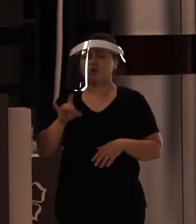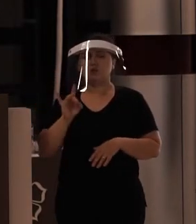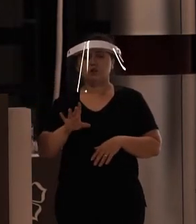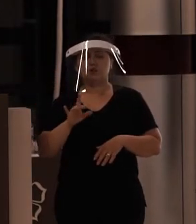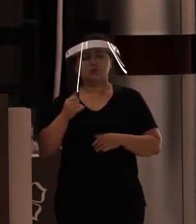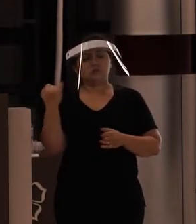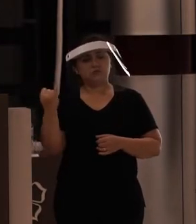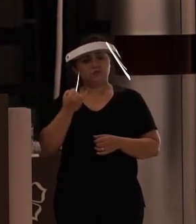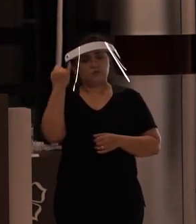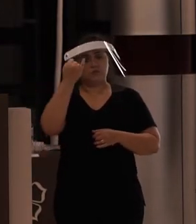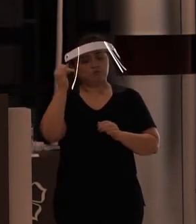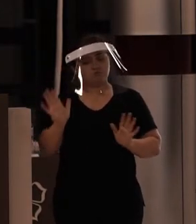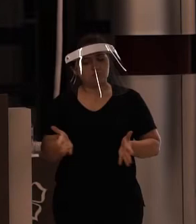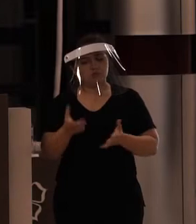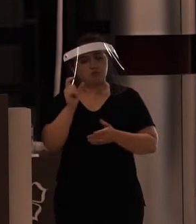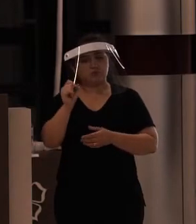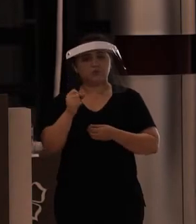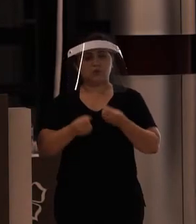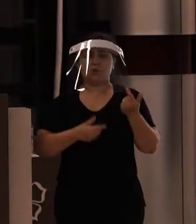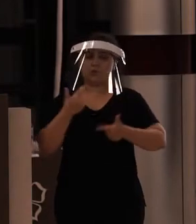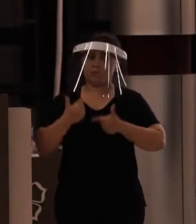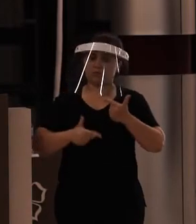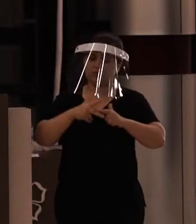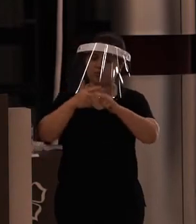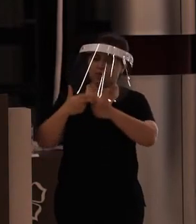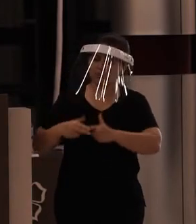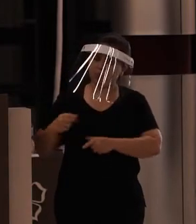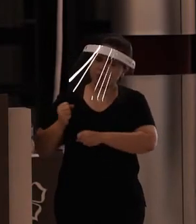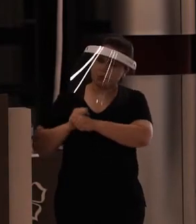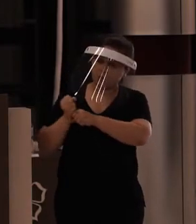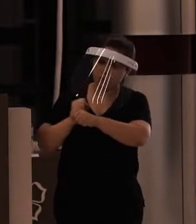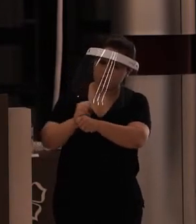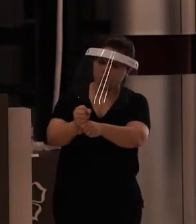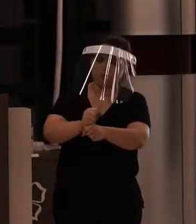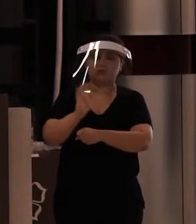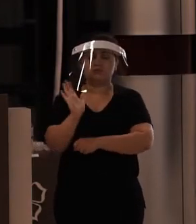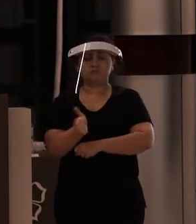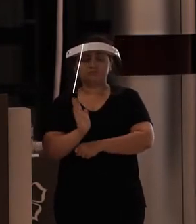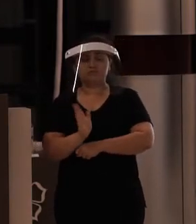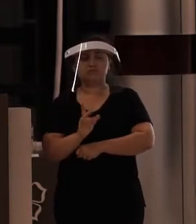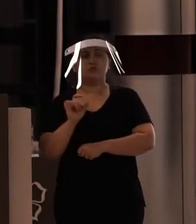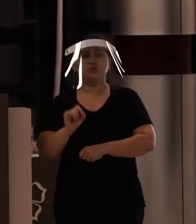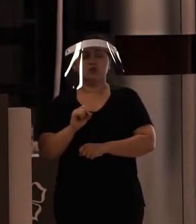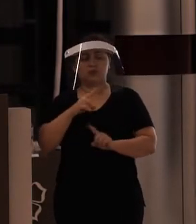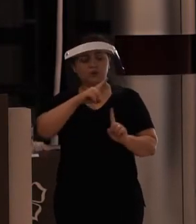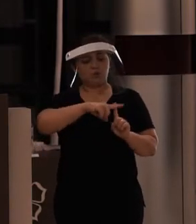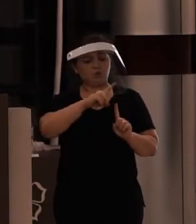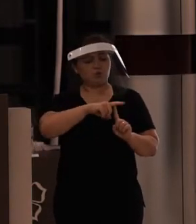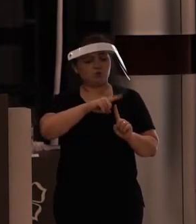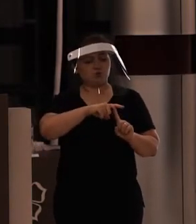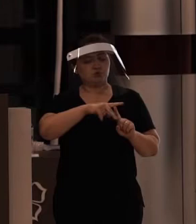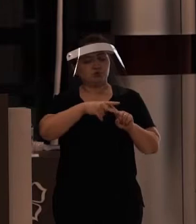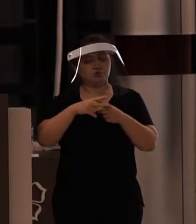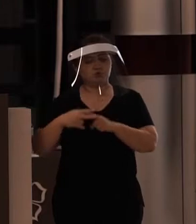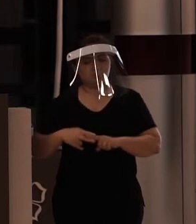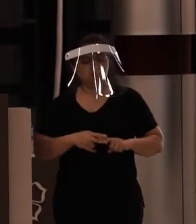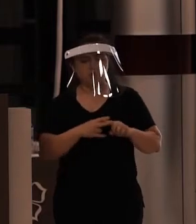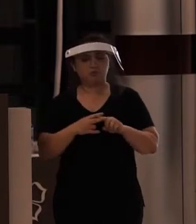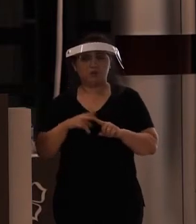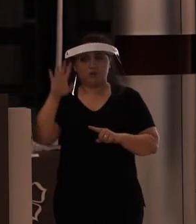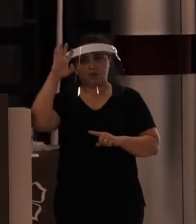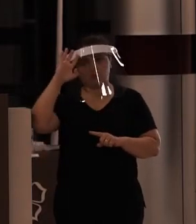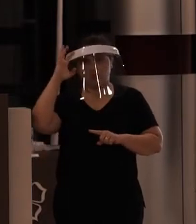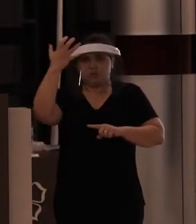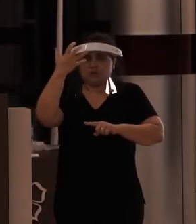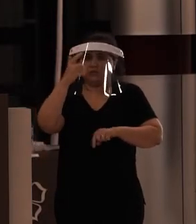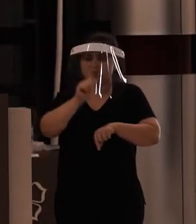só saliento, como cara que trabalha com manutenção há muitos anos, que o tipo de manutenção é uma